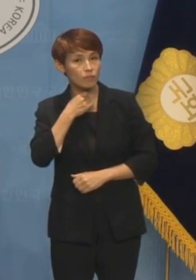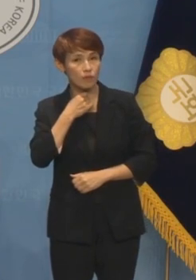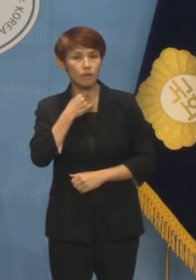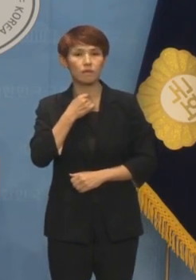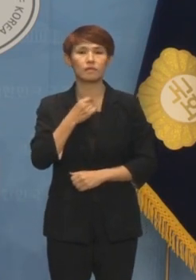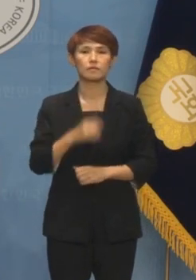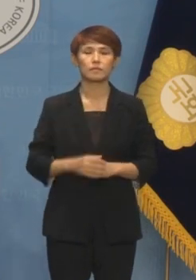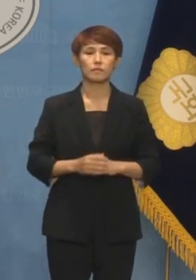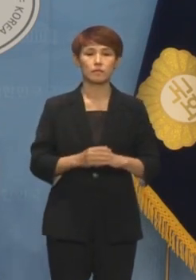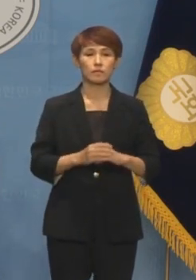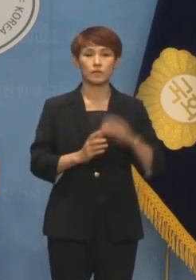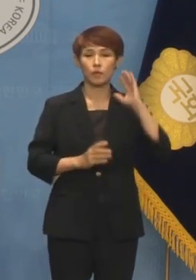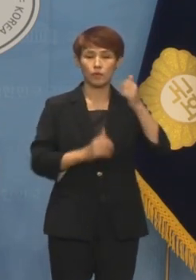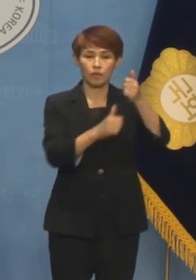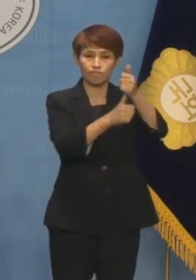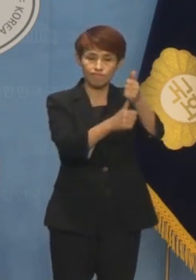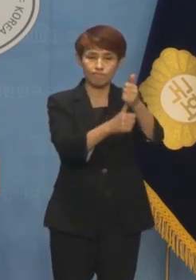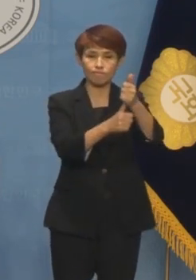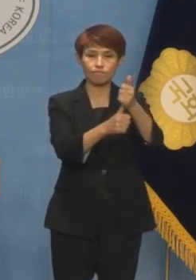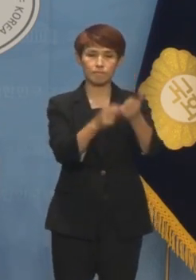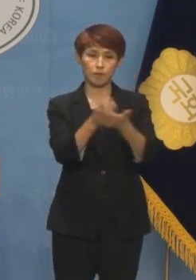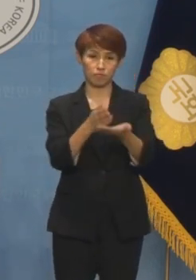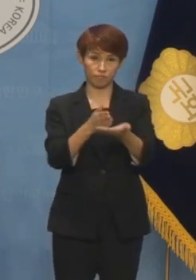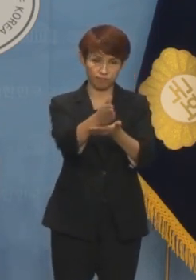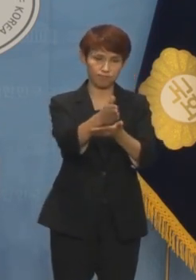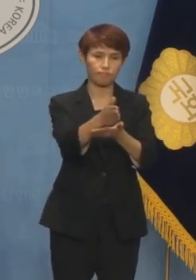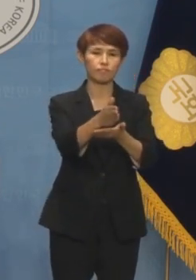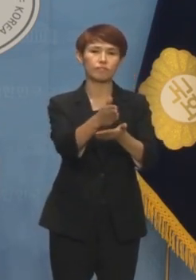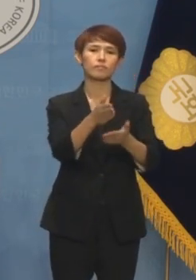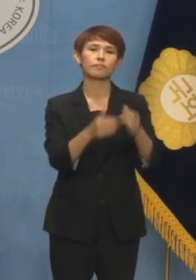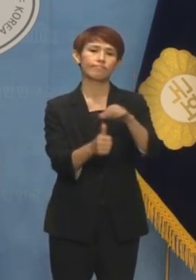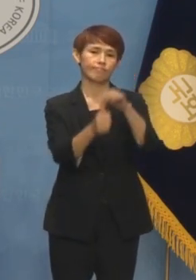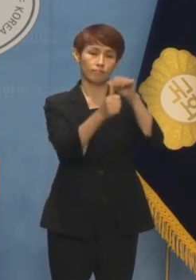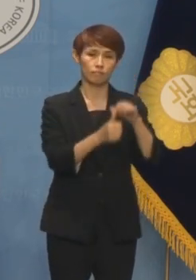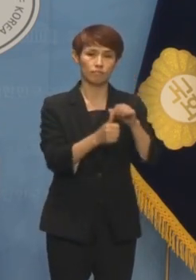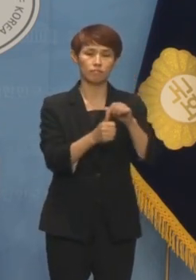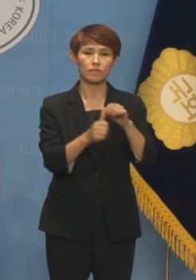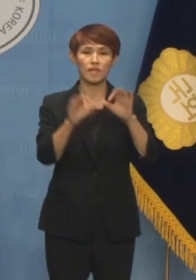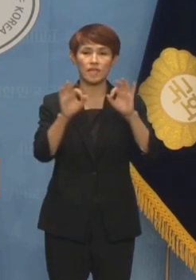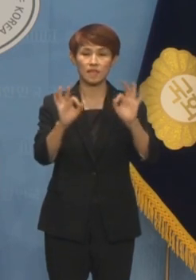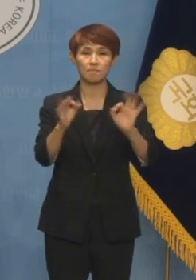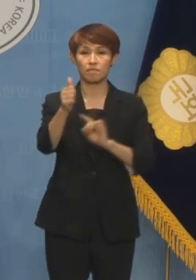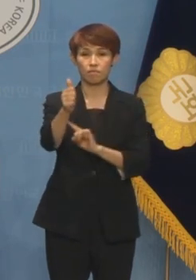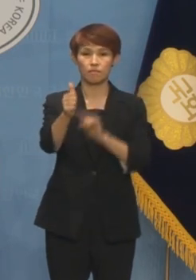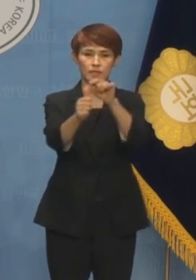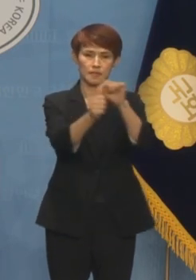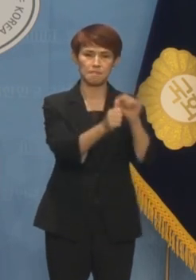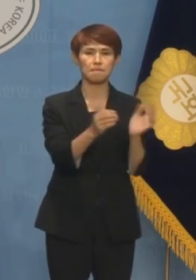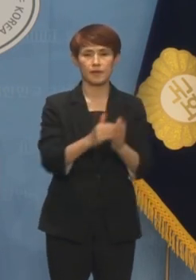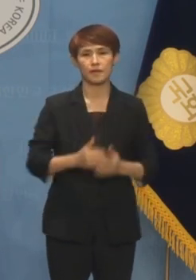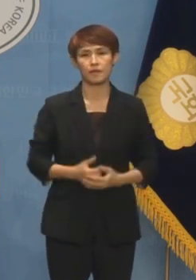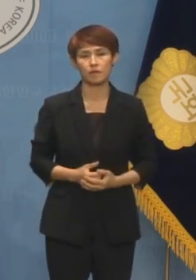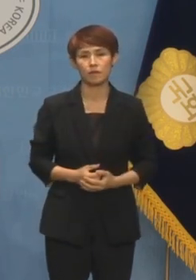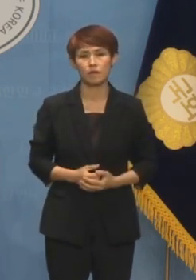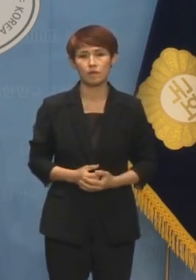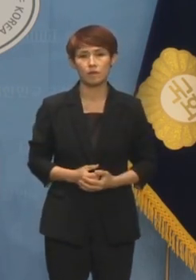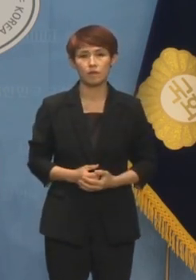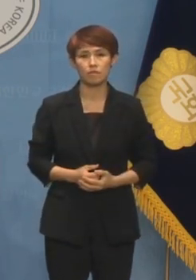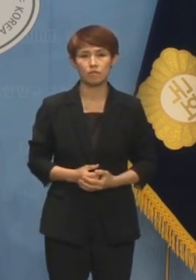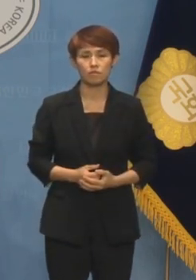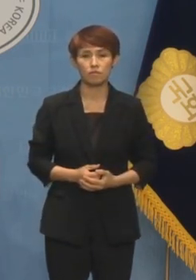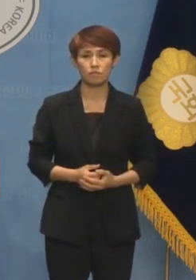민정수석실을 부활시키고 김주현 전 대검 차장을 민정수석에 낙점한 것으로 알려졌습니다. 언론